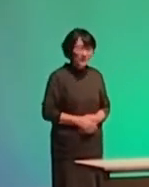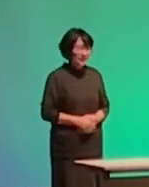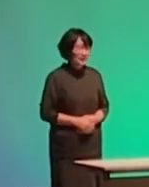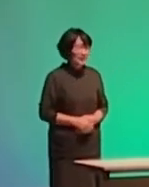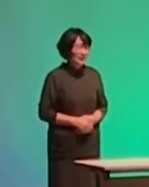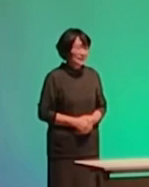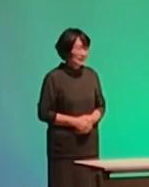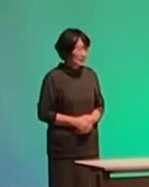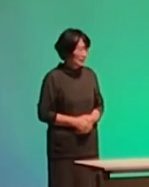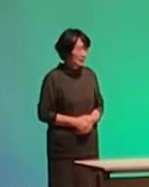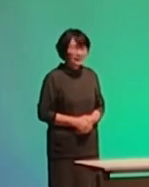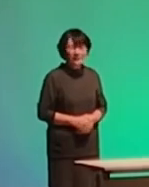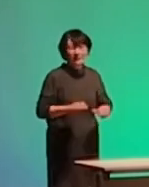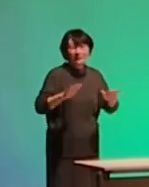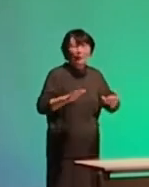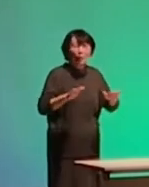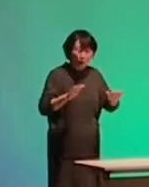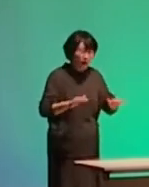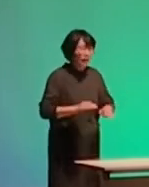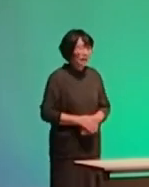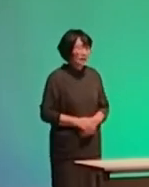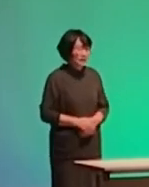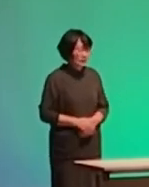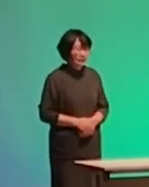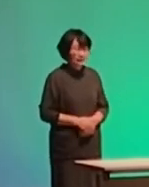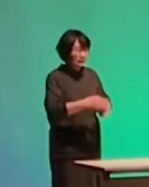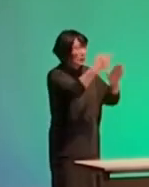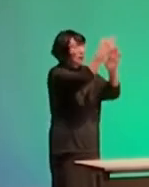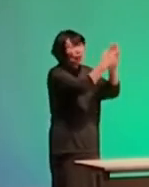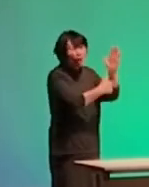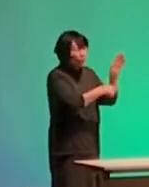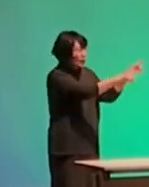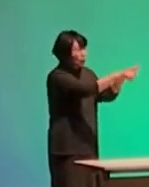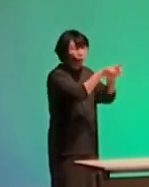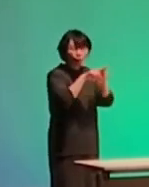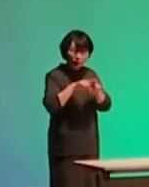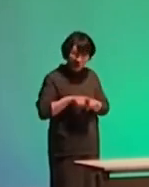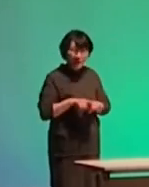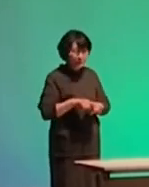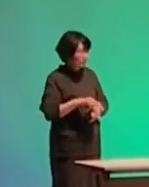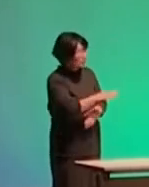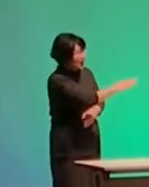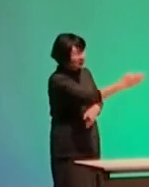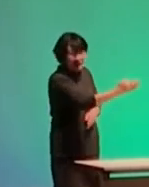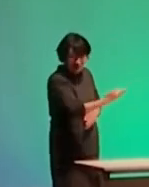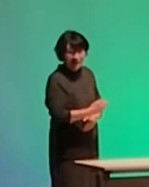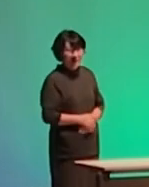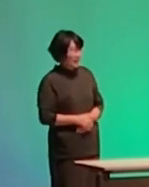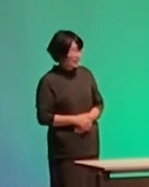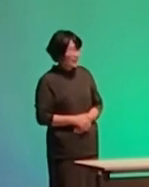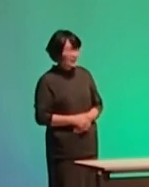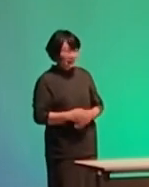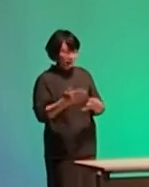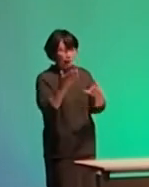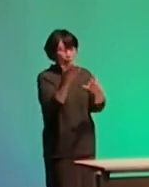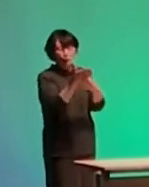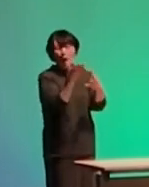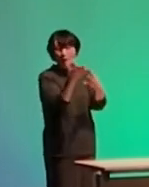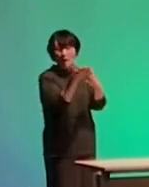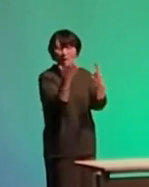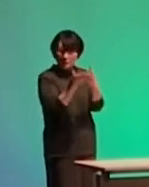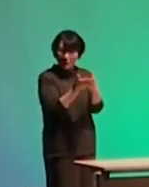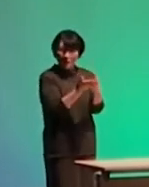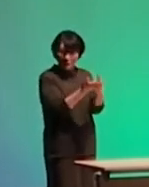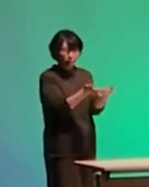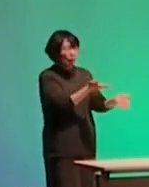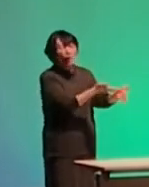たします。で今日はですね、そのテーマに沿って皆さんから、4つのコーナーに分けてお話をいただこう